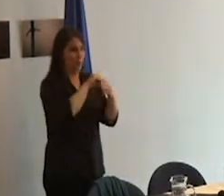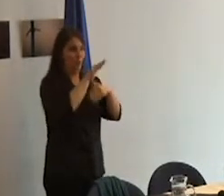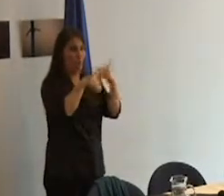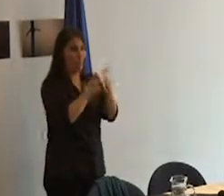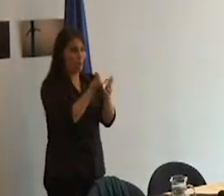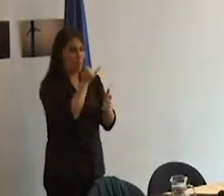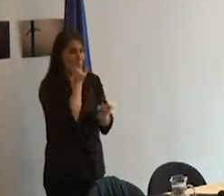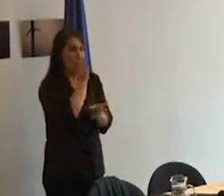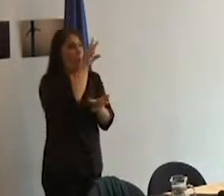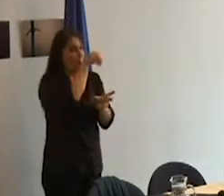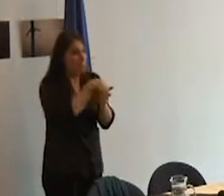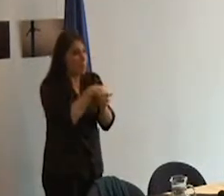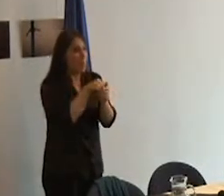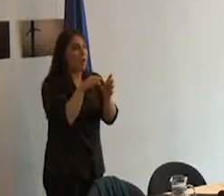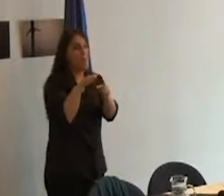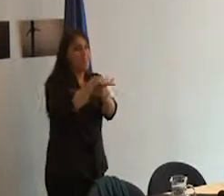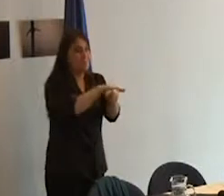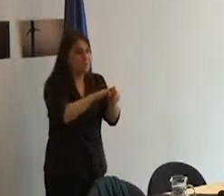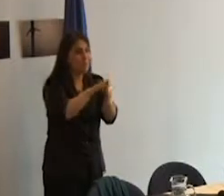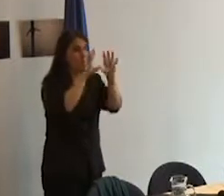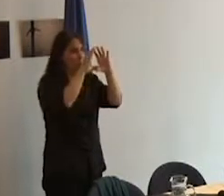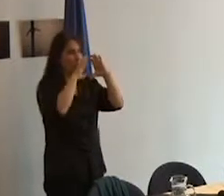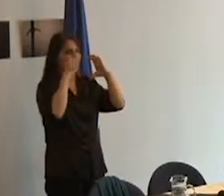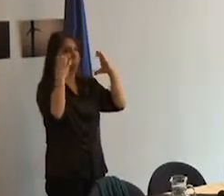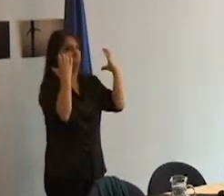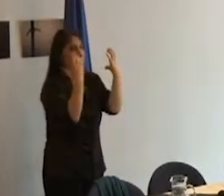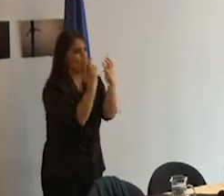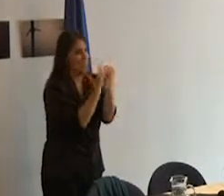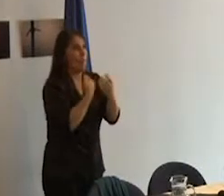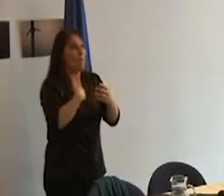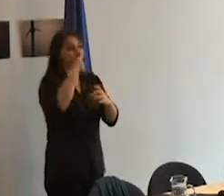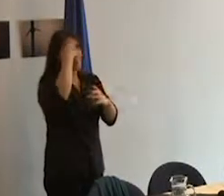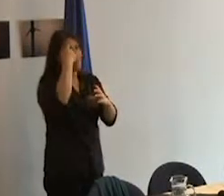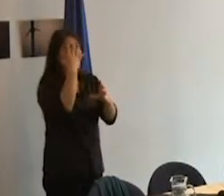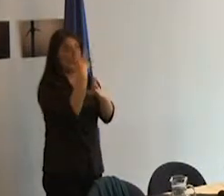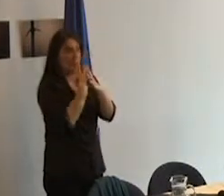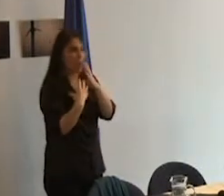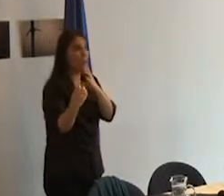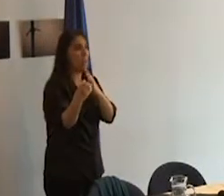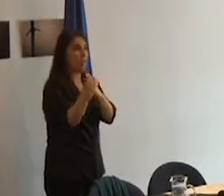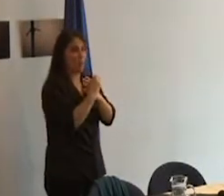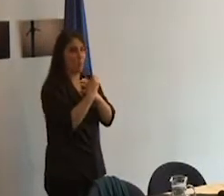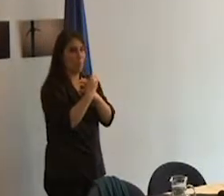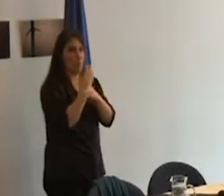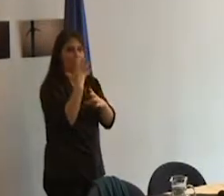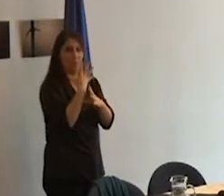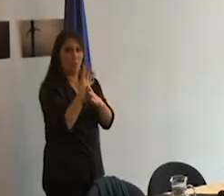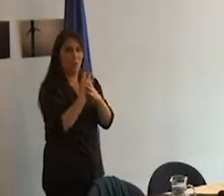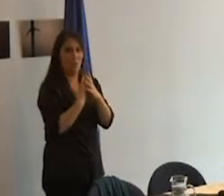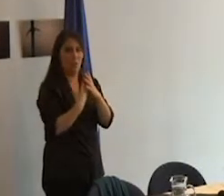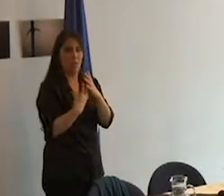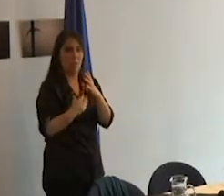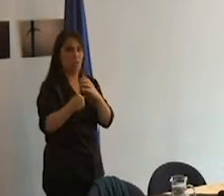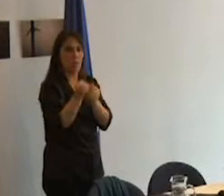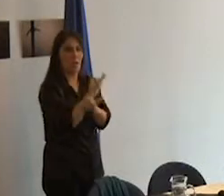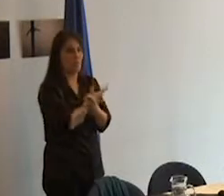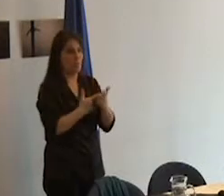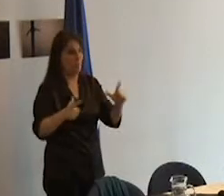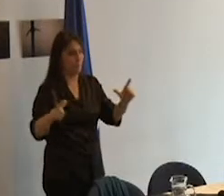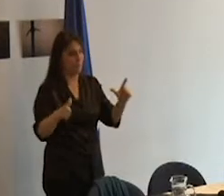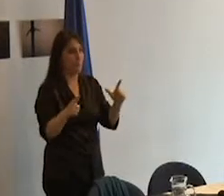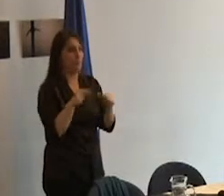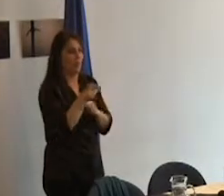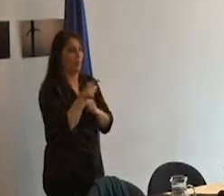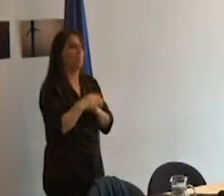los designios globales ligados a los proyectos de neoliberalización y las necesidades de mercado. He